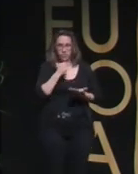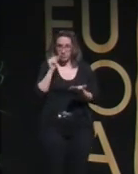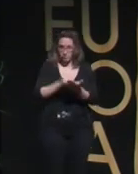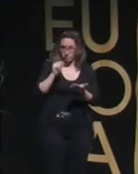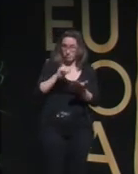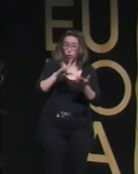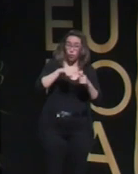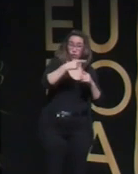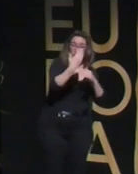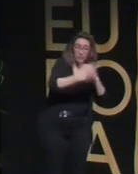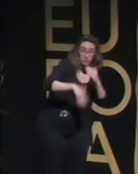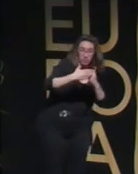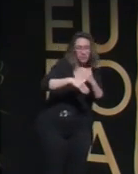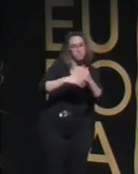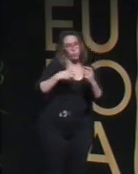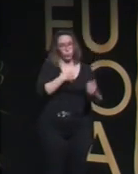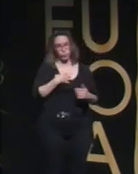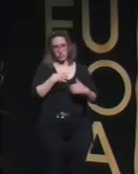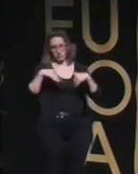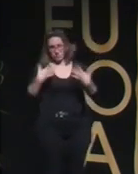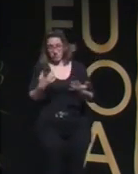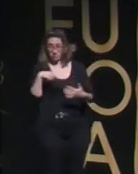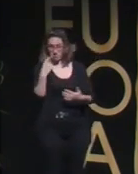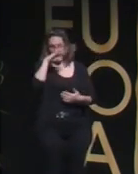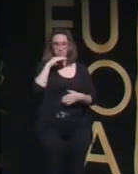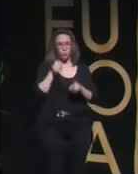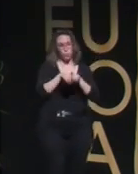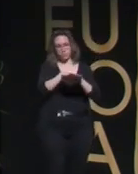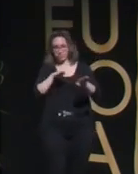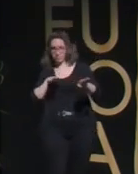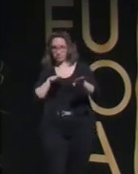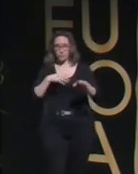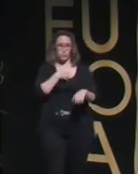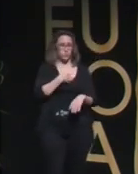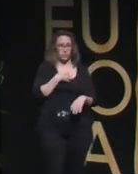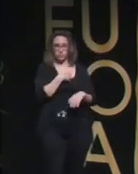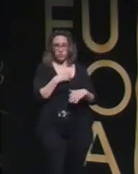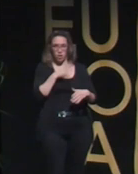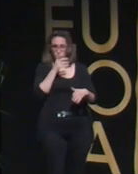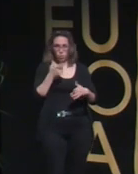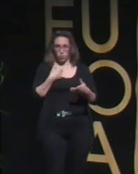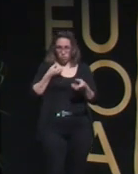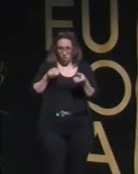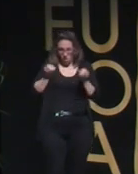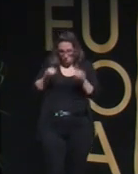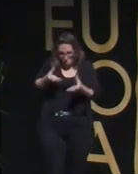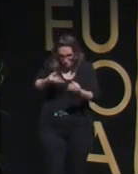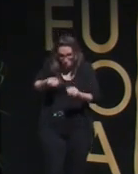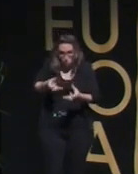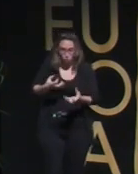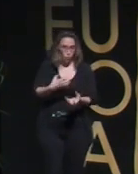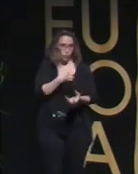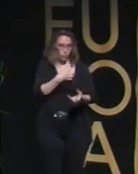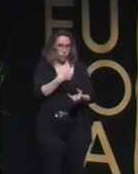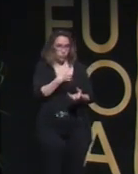emoción. Por eso los aitas y las demás vamos por detrás. Pero es una realidad. Vamos por detrás porque no podemos bombardear lo que es el vicio, que es el